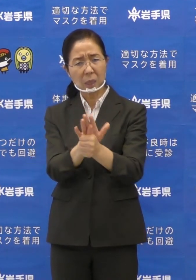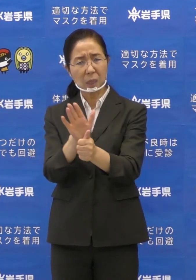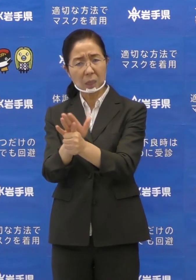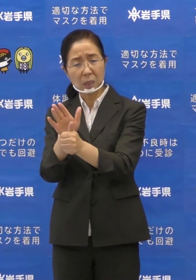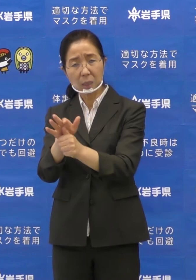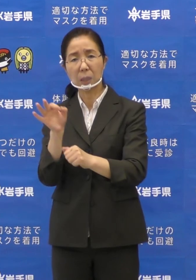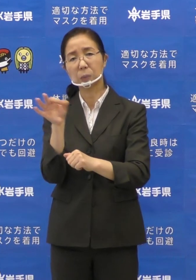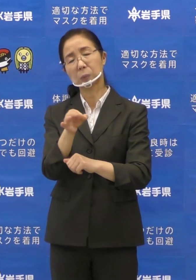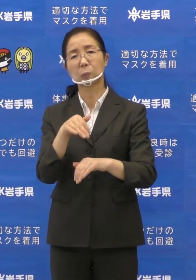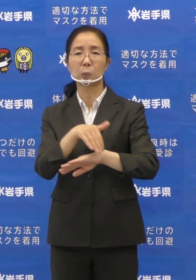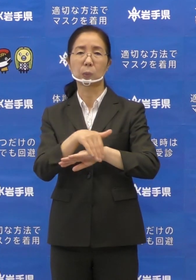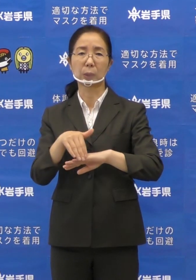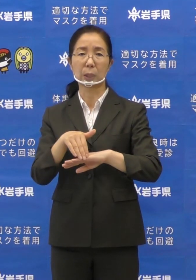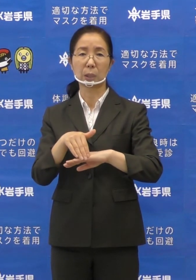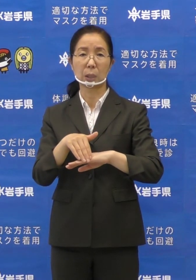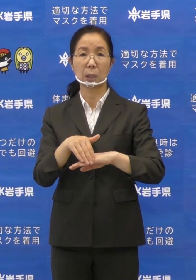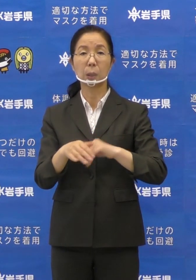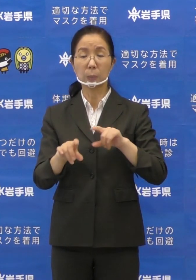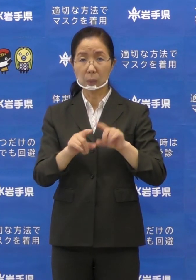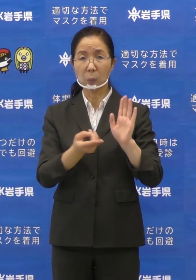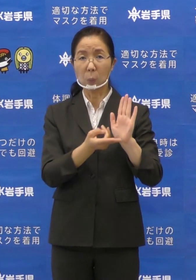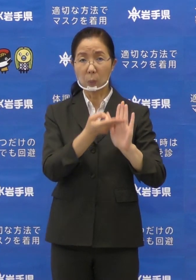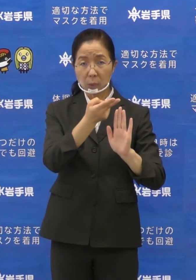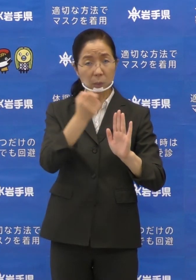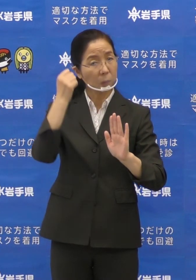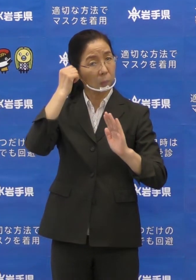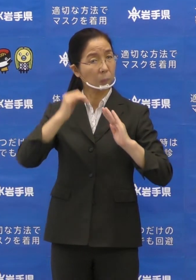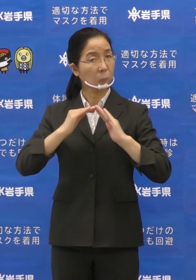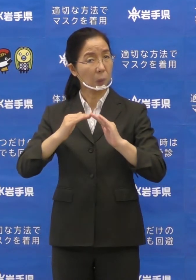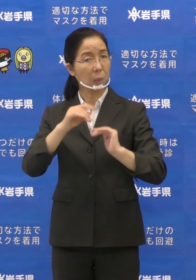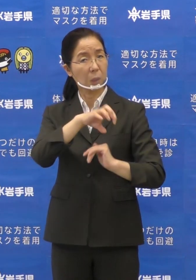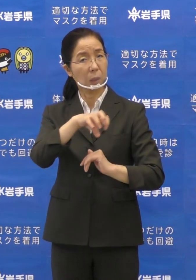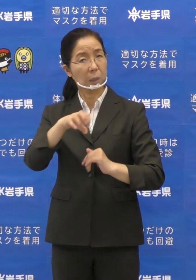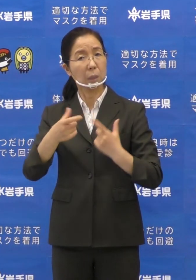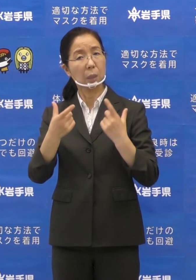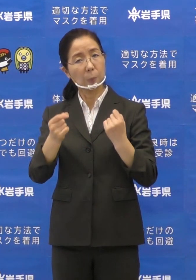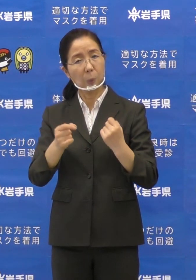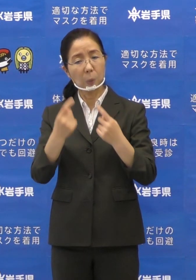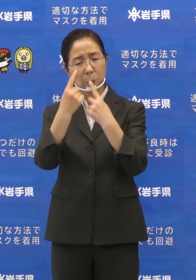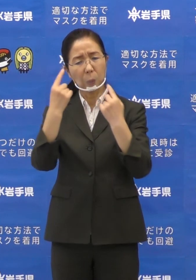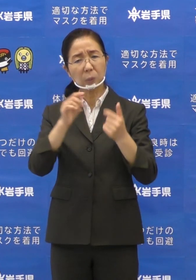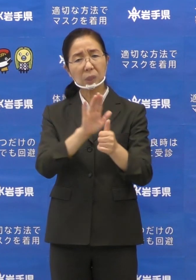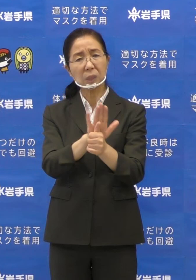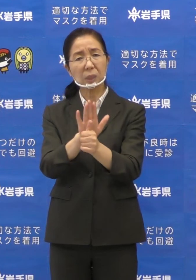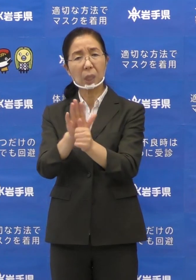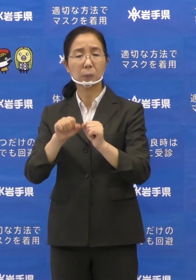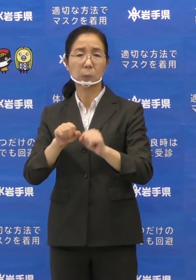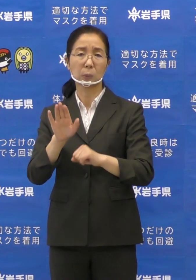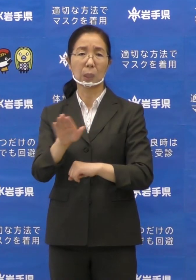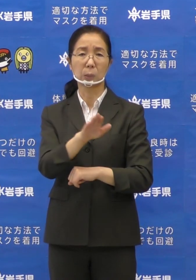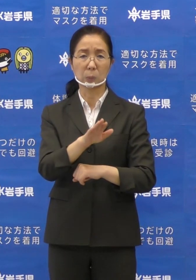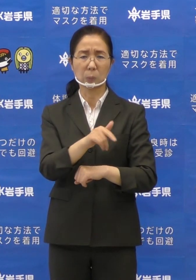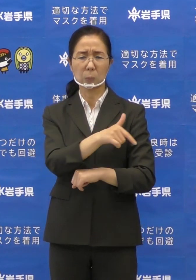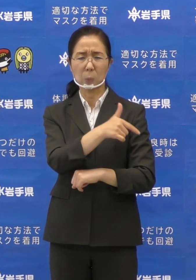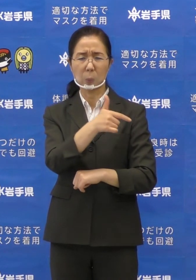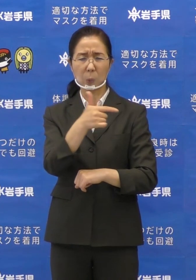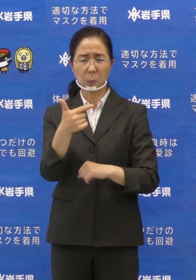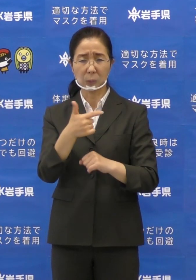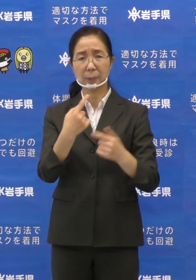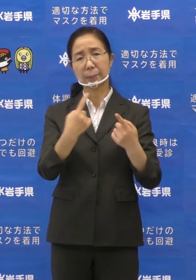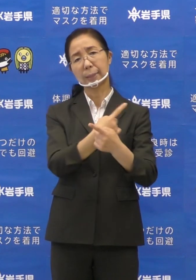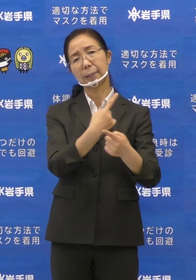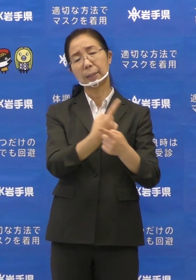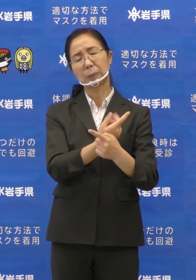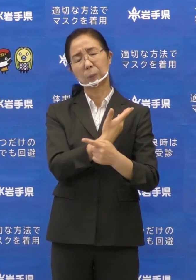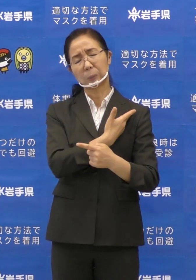係も独自の支援を行っていて、特にホテル旅館で大規模な改修などある場合